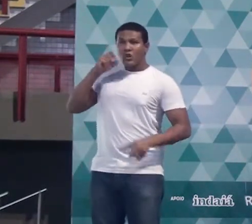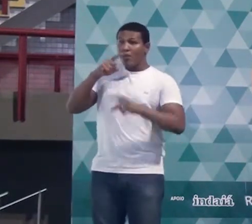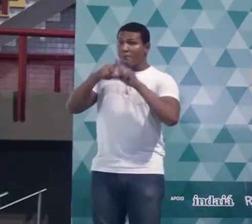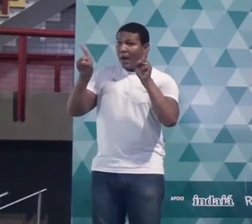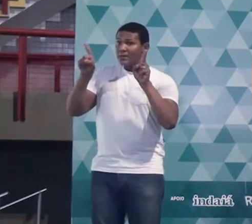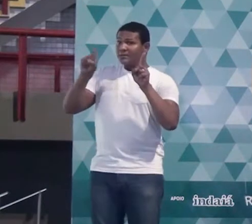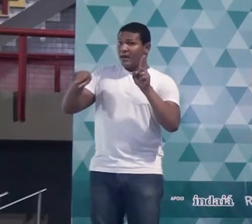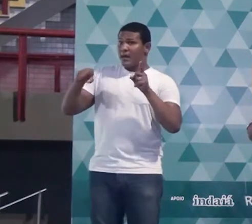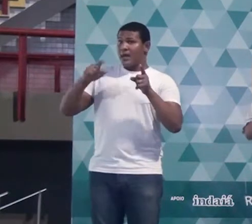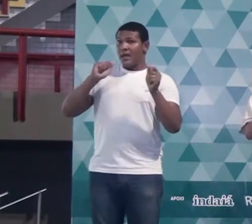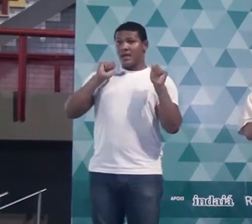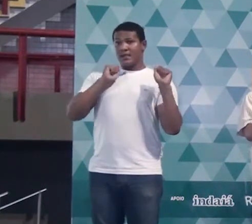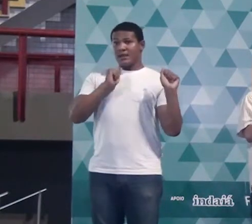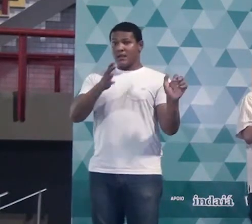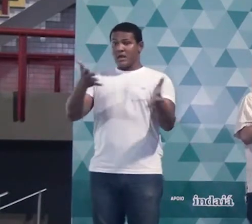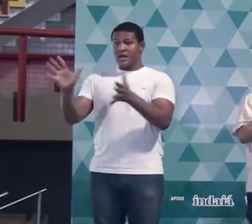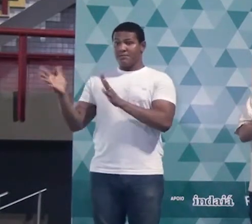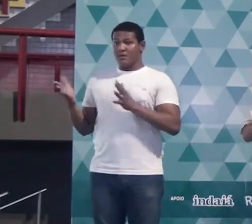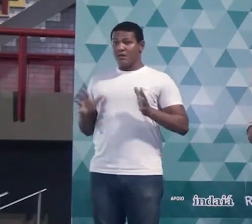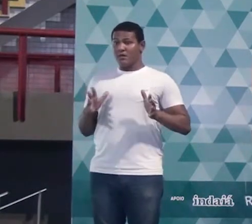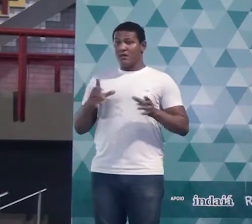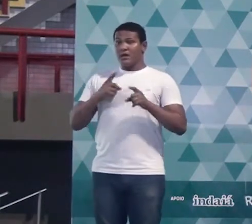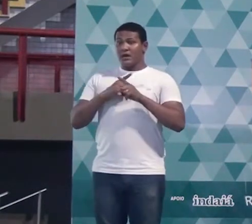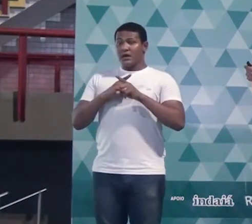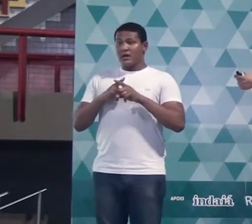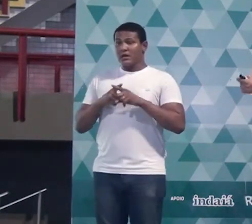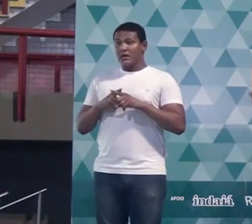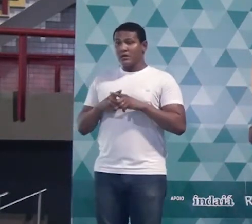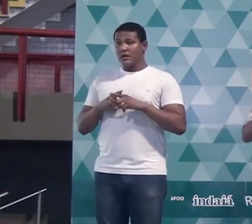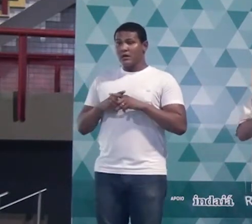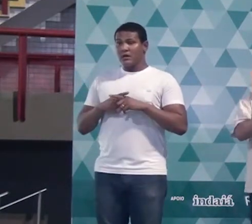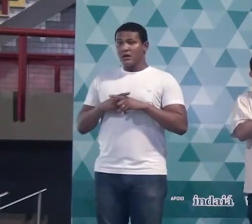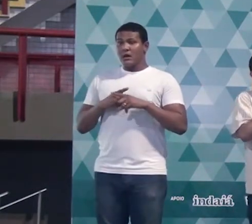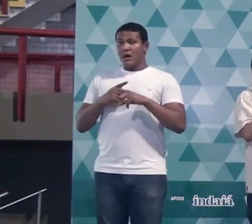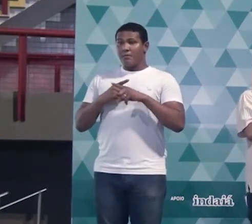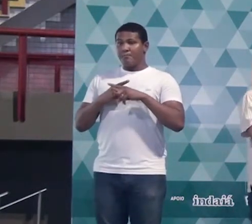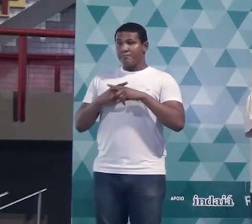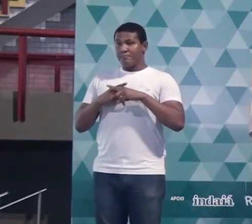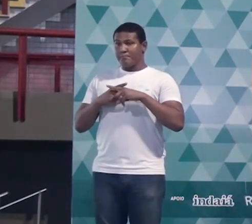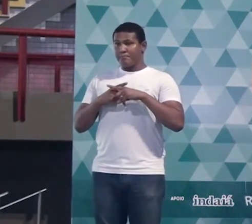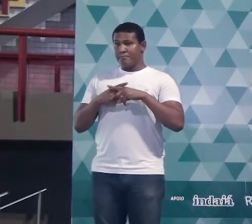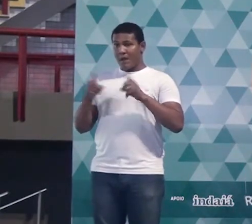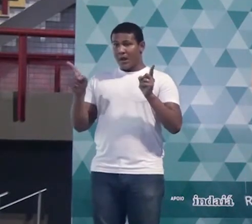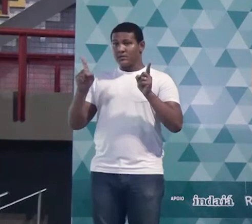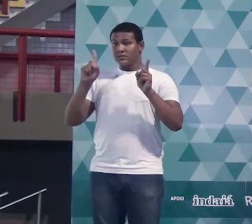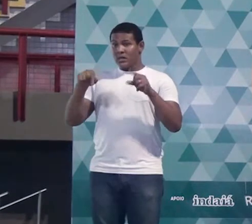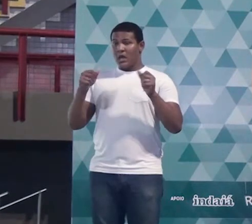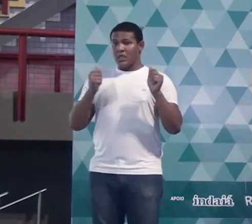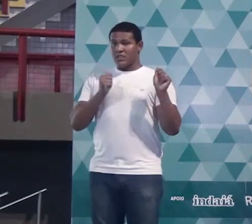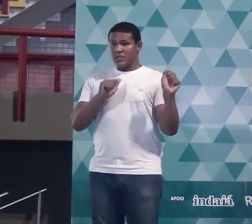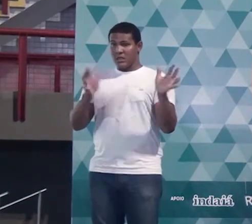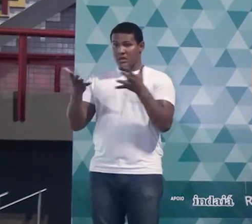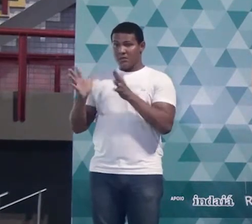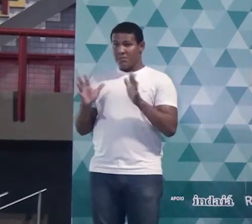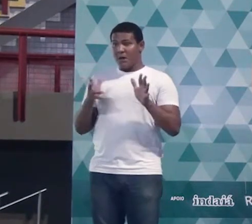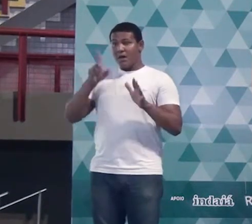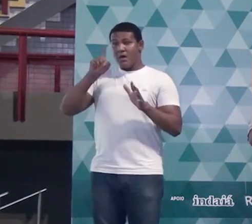encadeamentos sonoros, e cada segmento sonoro desses corresponde a um fonema.